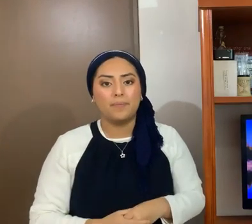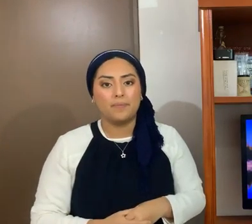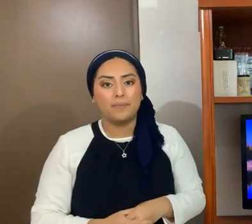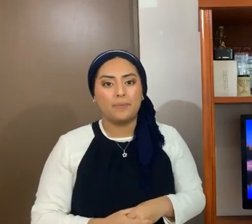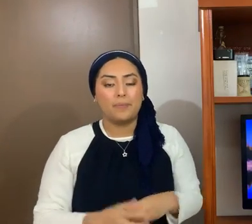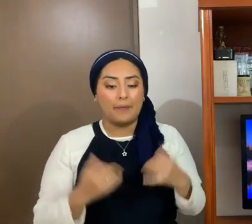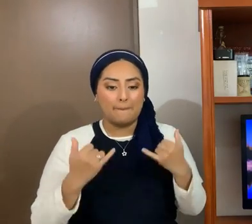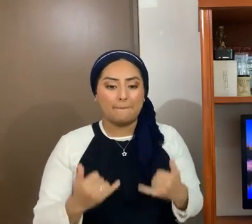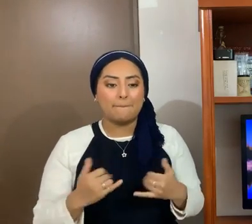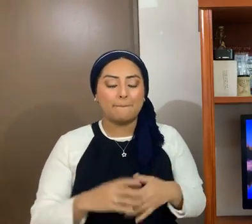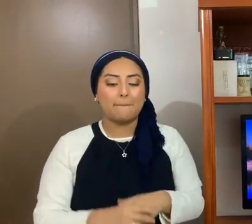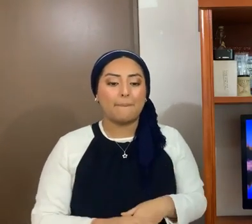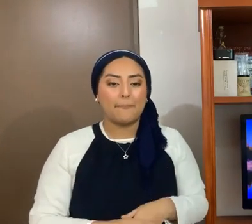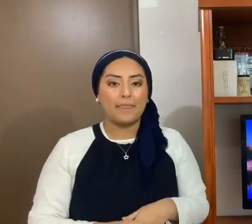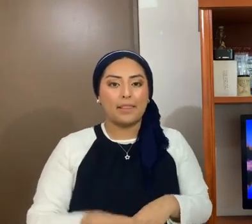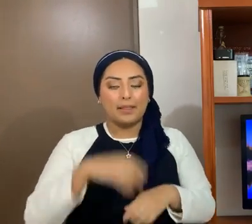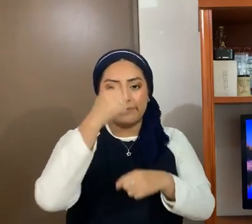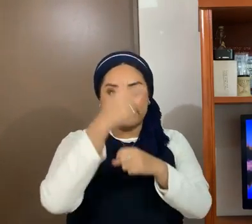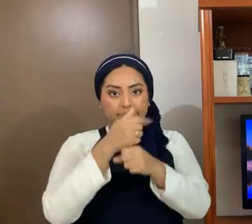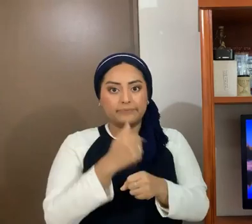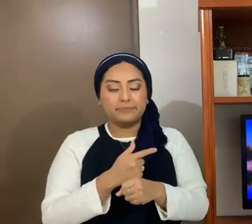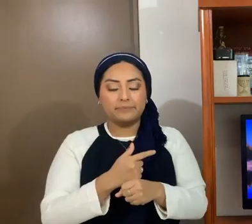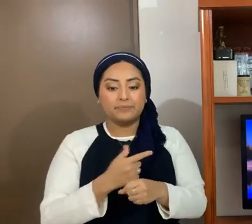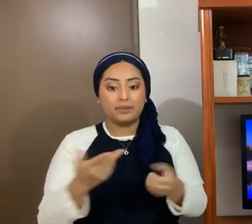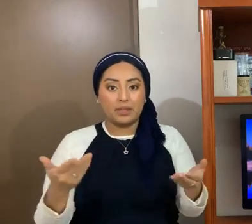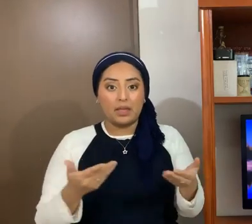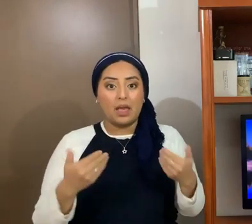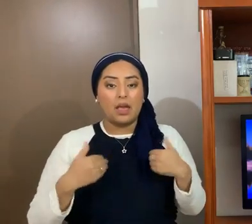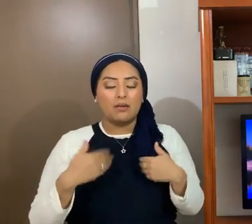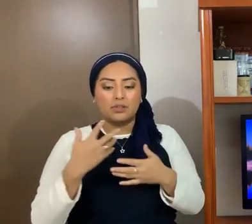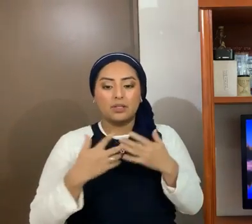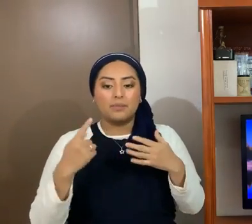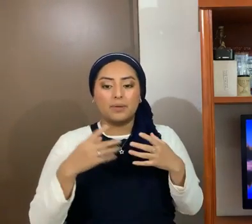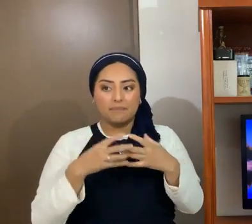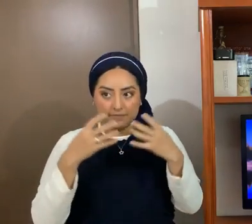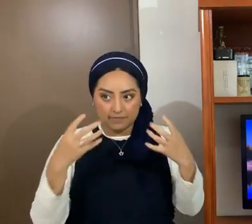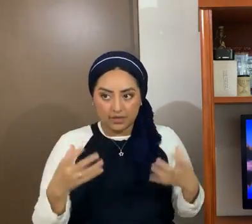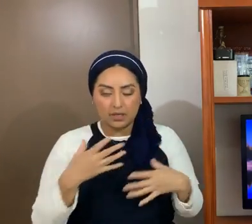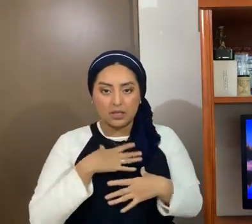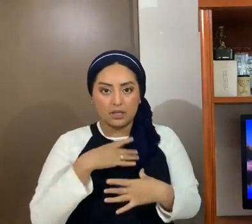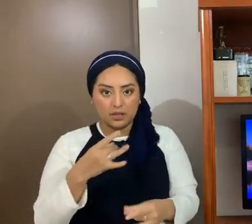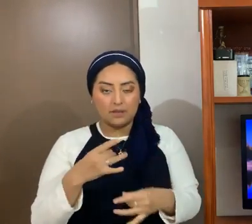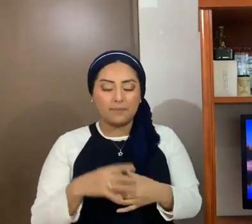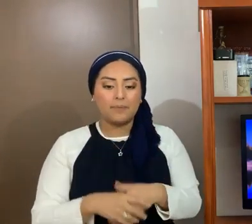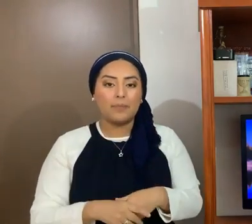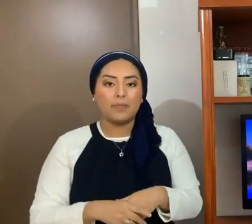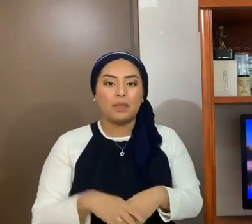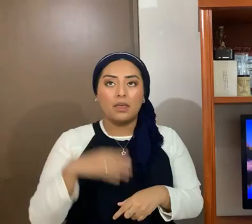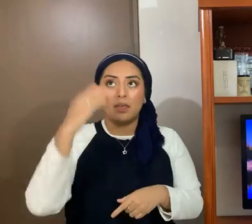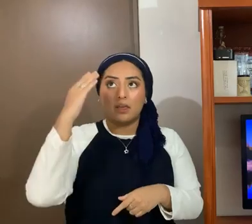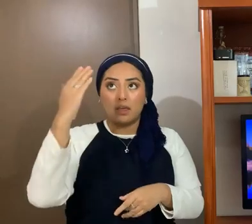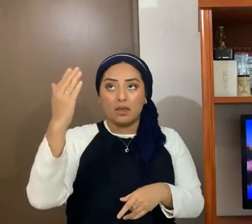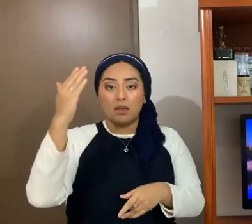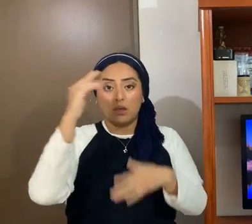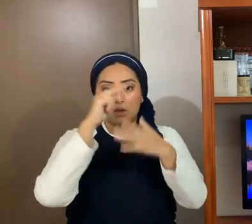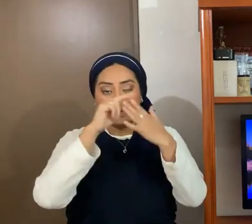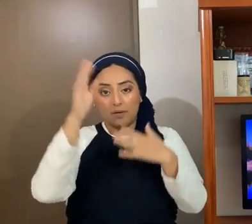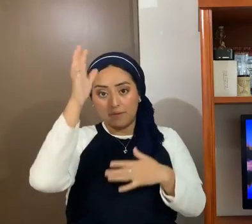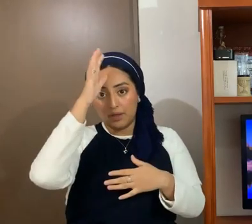Ahora, fíjense, amados Ajim, aquí también hay algo bien interesante. El Eterno